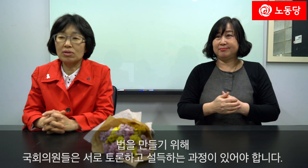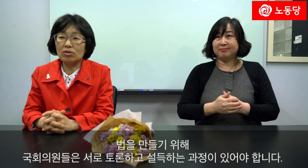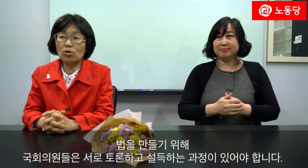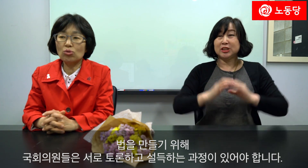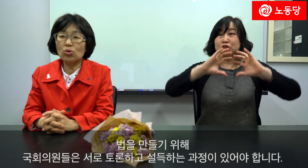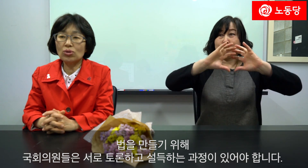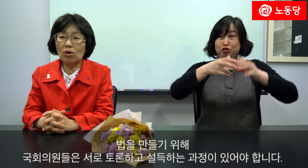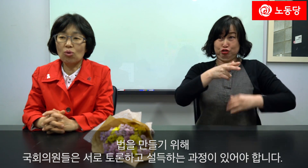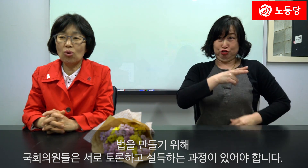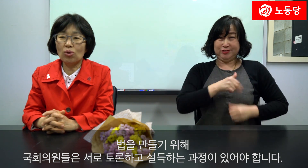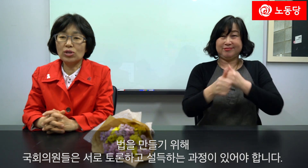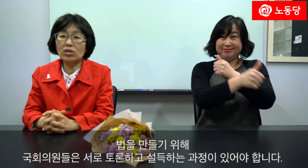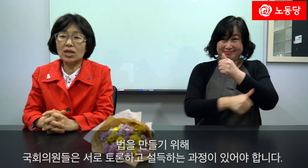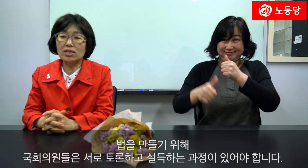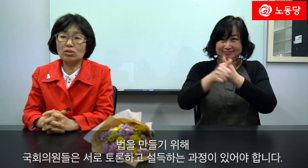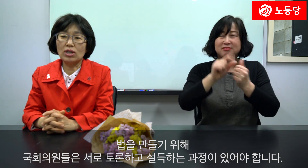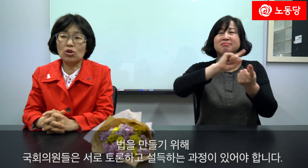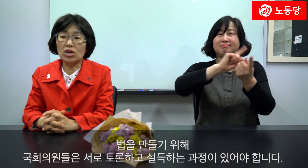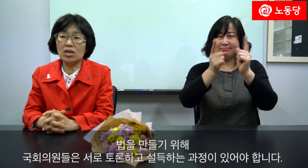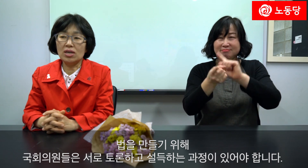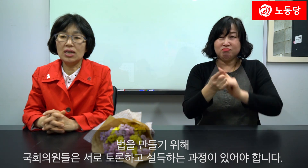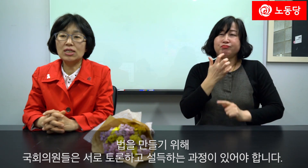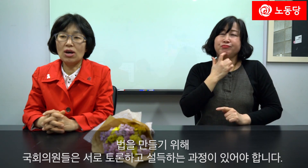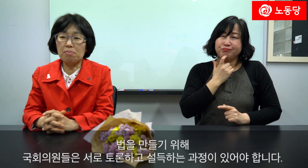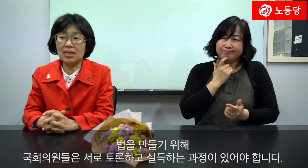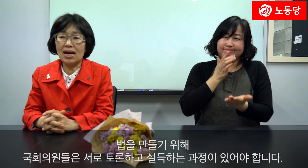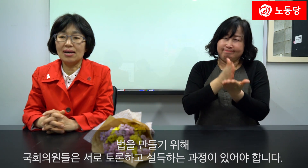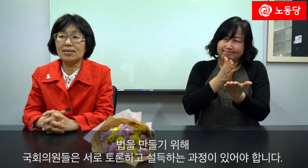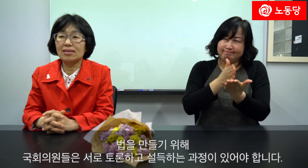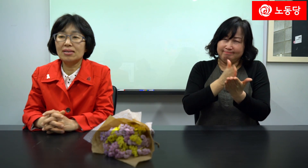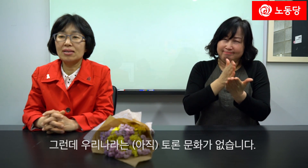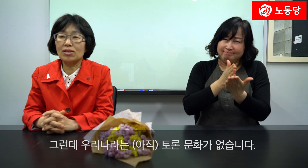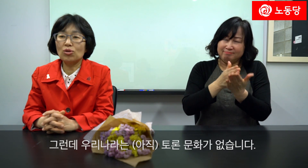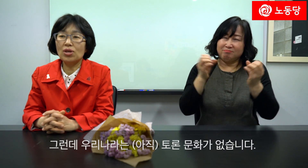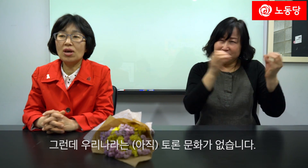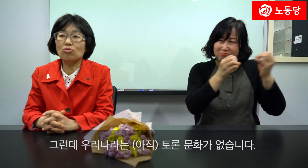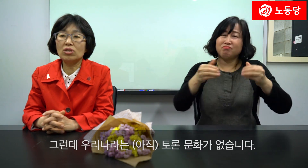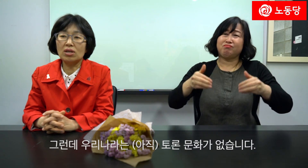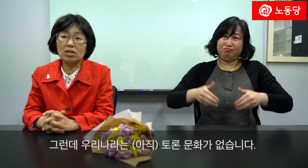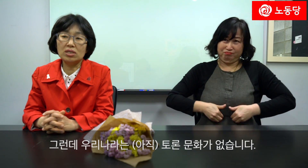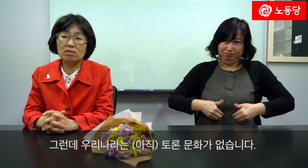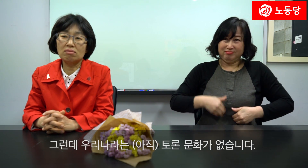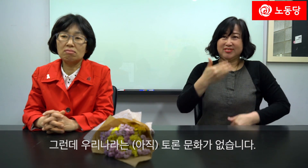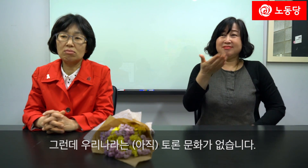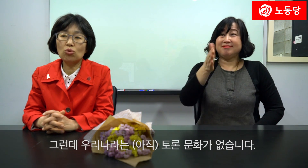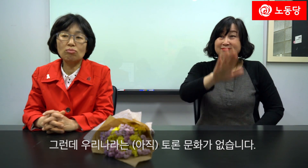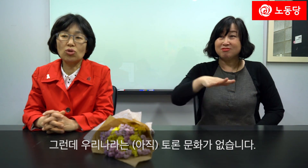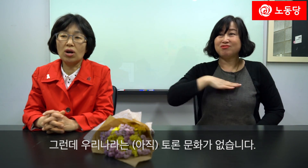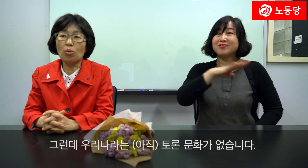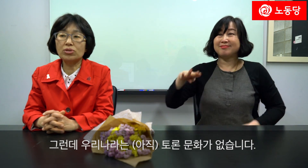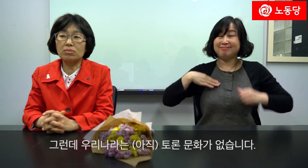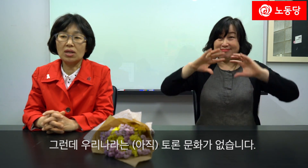국회의원들은 서로 토론하고 설득하는 과정이 있어야 합니다. 그런데 우리나라는